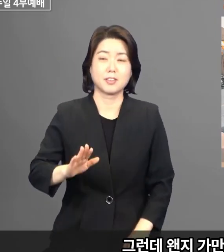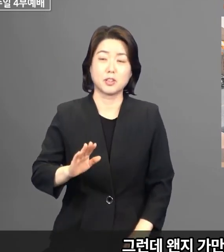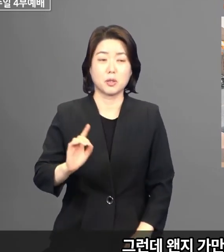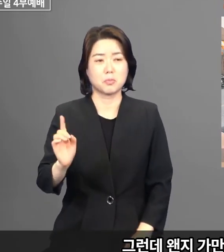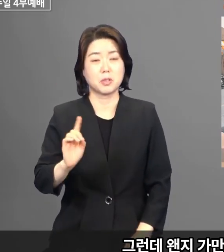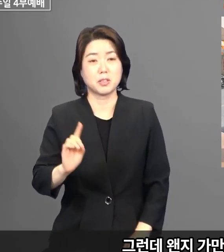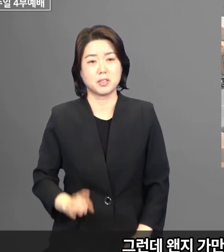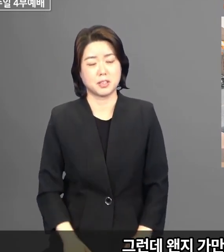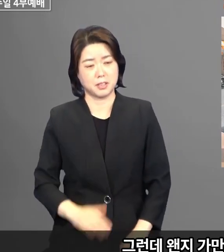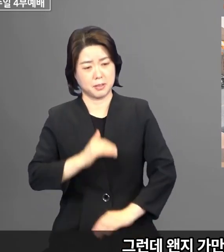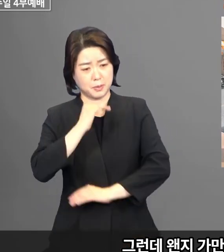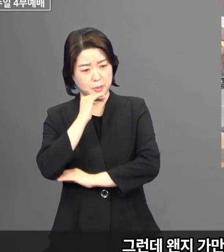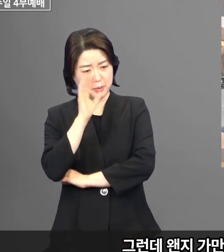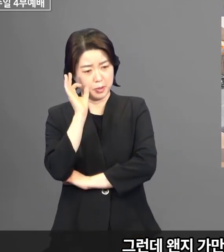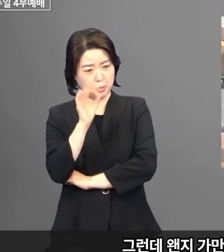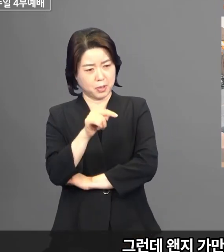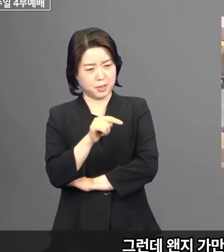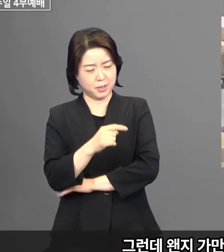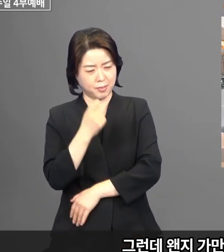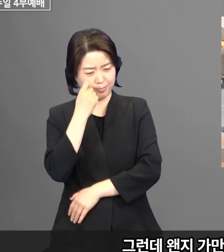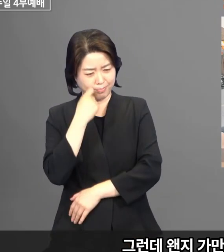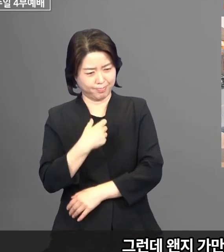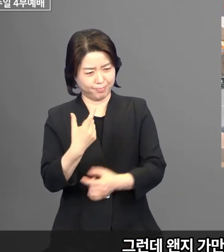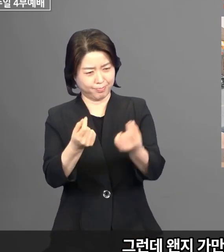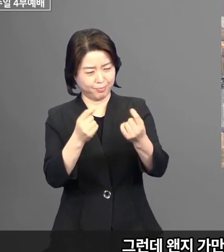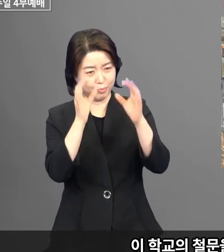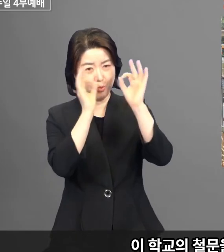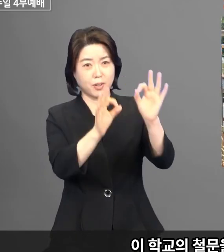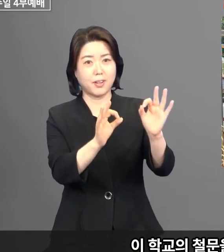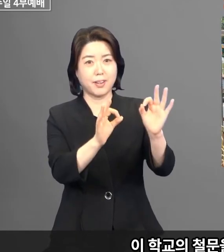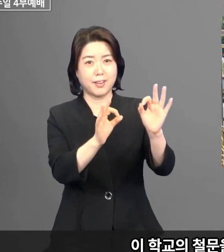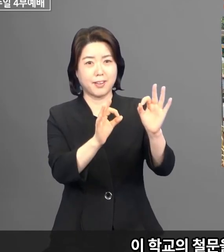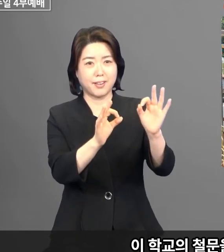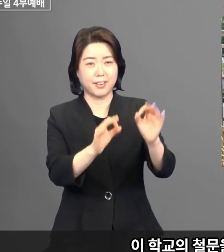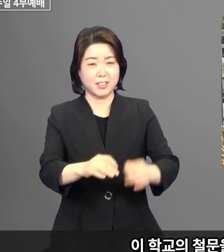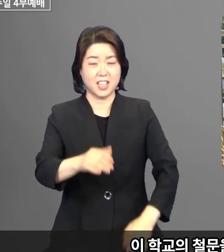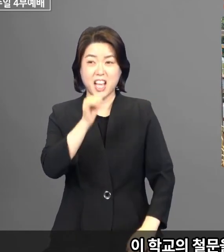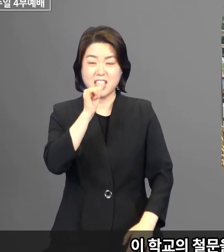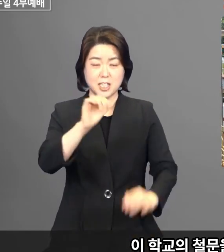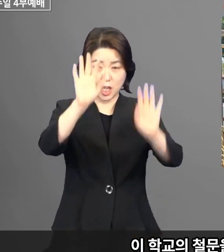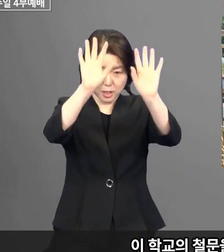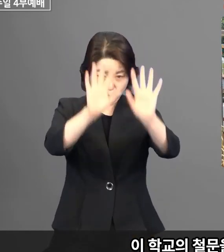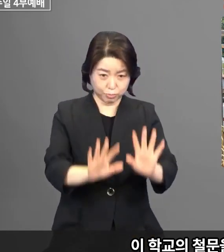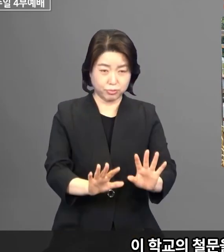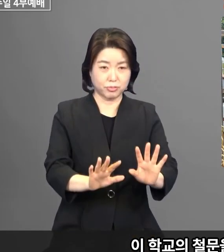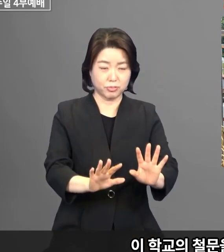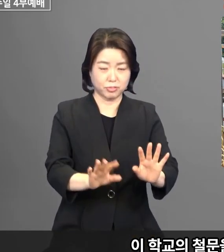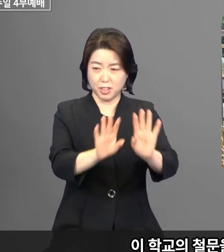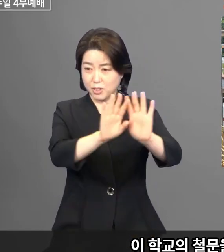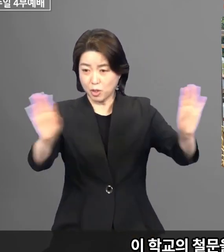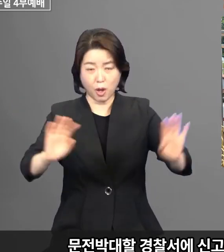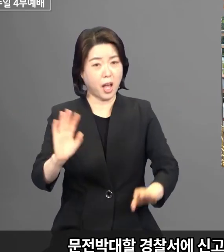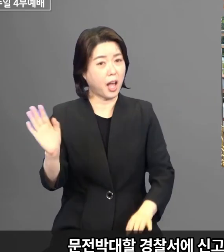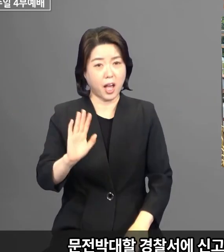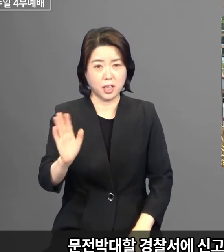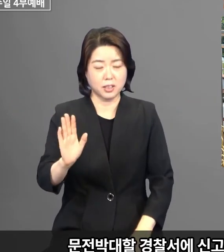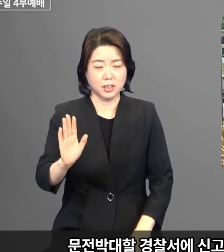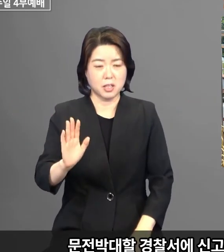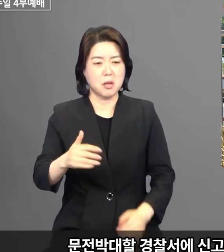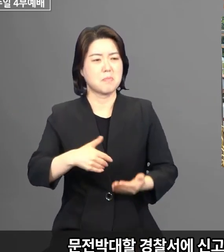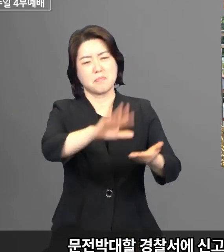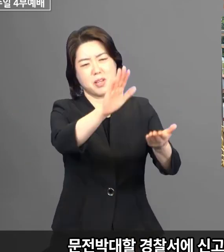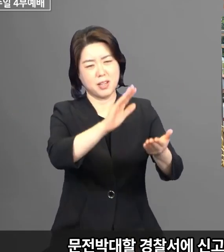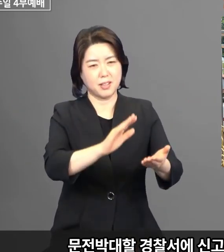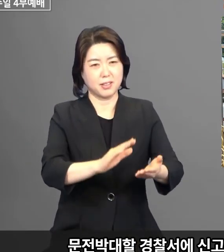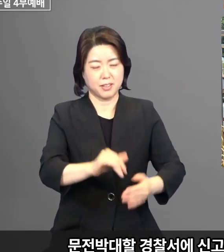왠지 가만 보면 좀 짠하죠. 이 학교의 철문을 열어주지 않을,